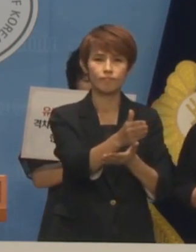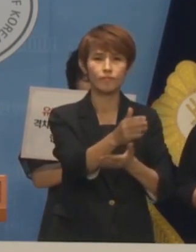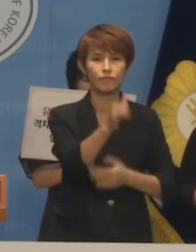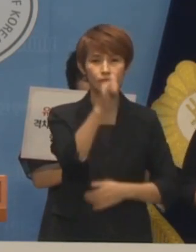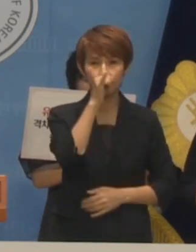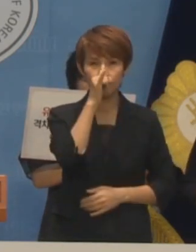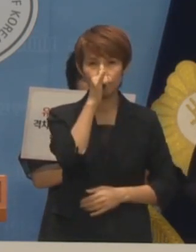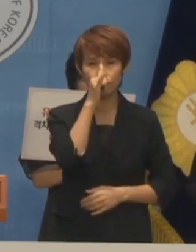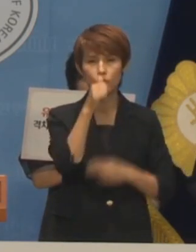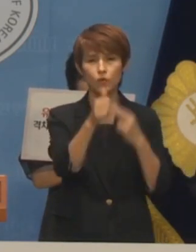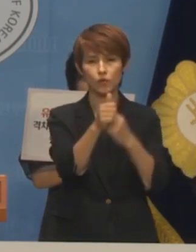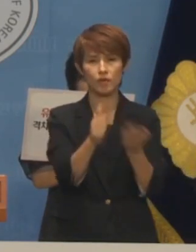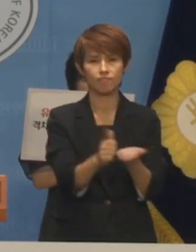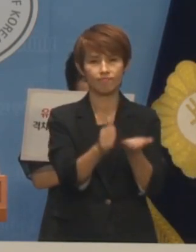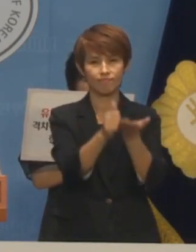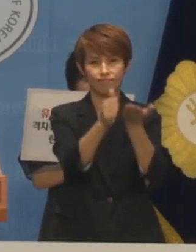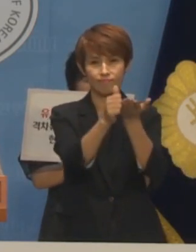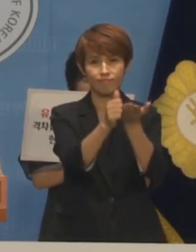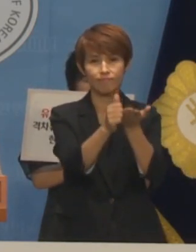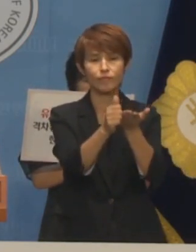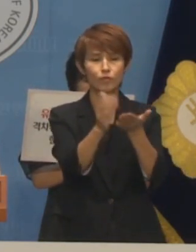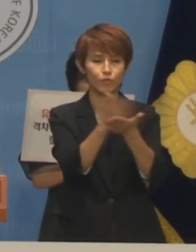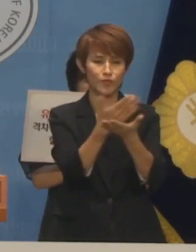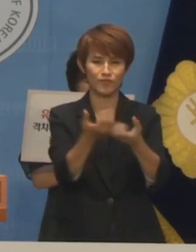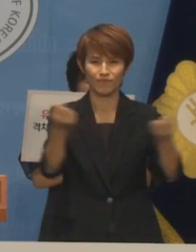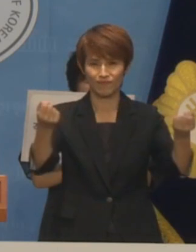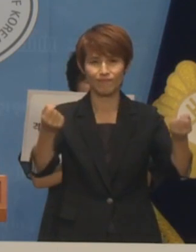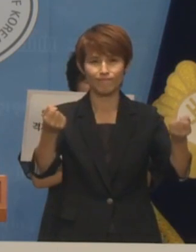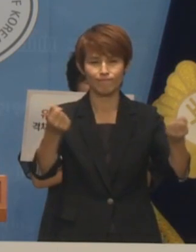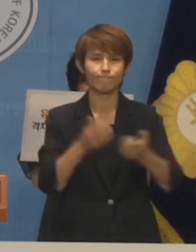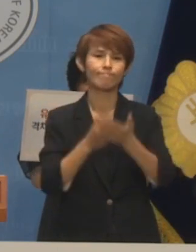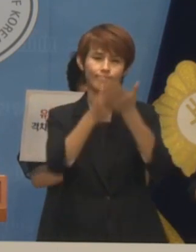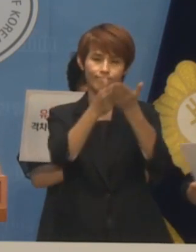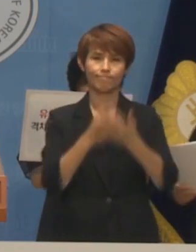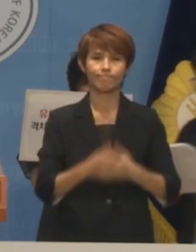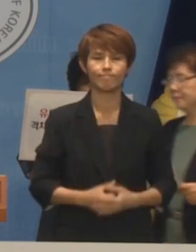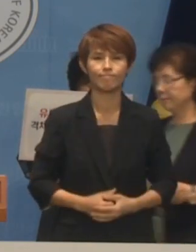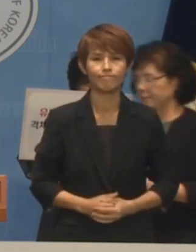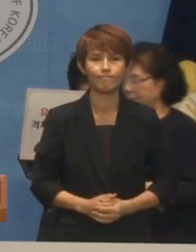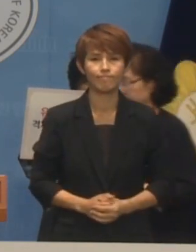있는 교사 양성 과정으로 구분할 것을 요구한다.